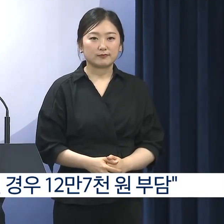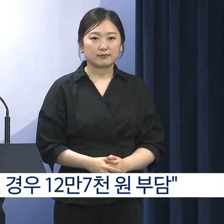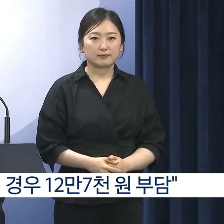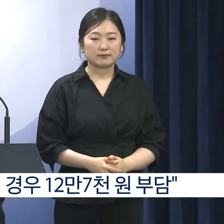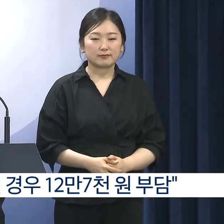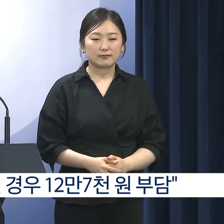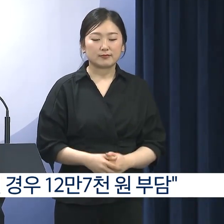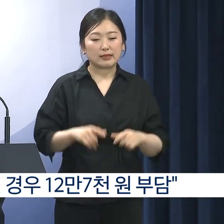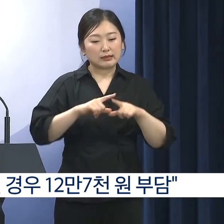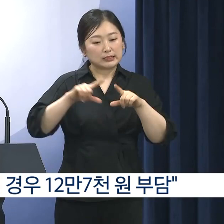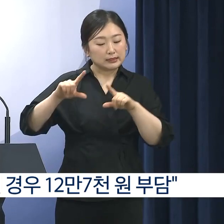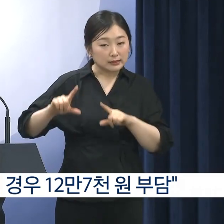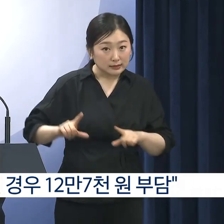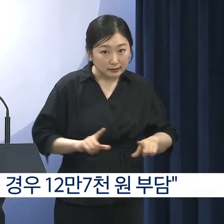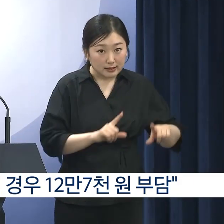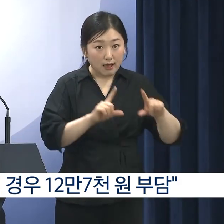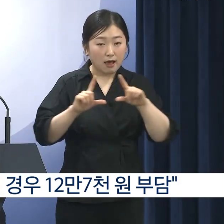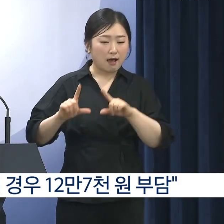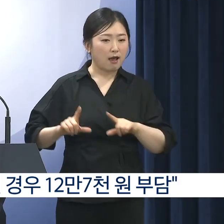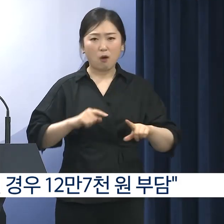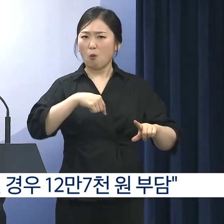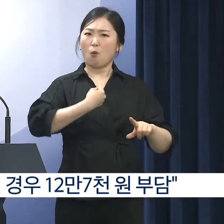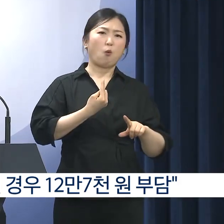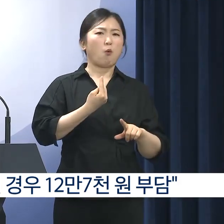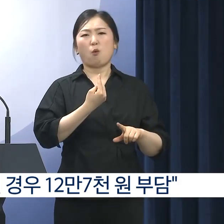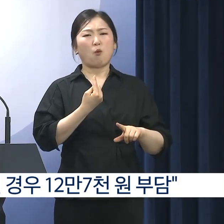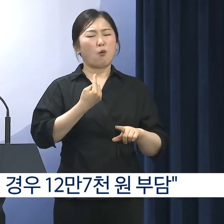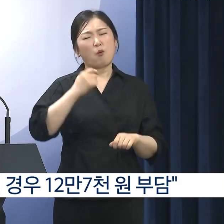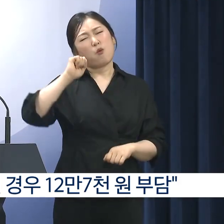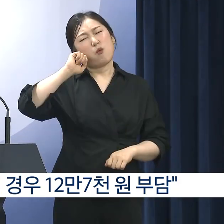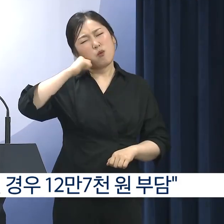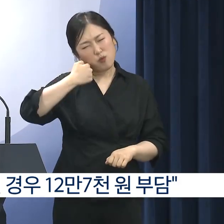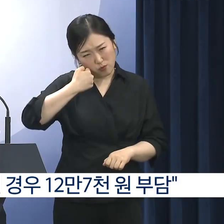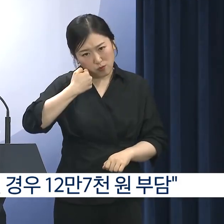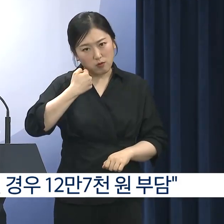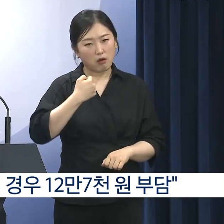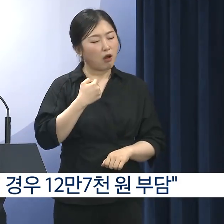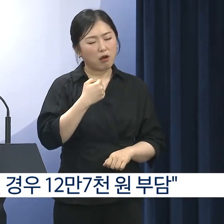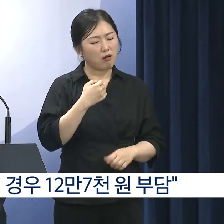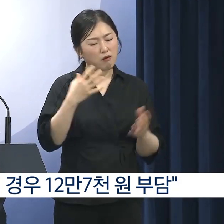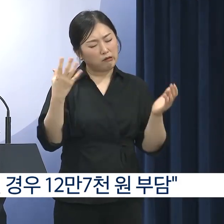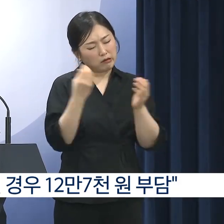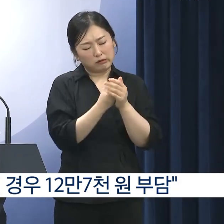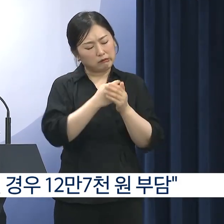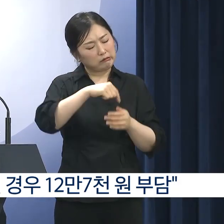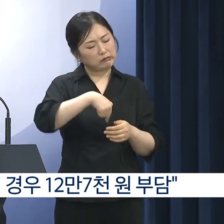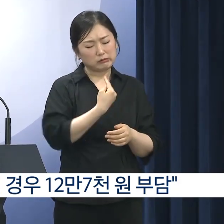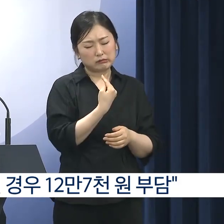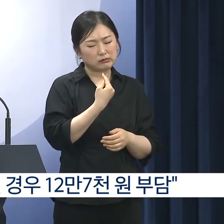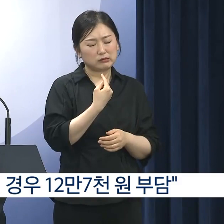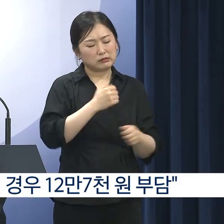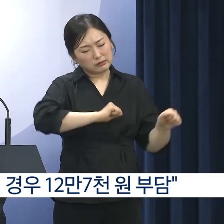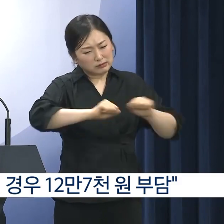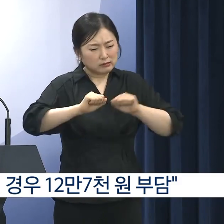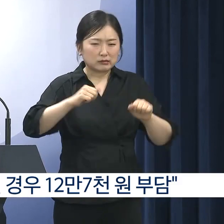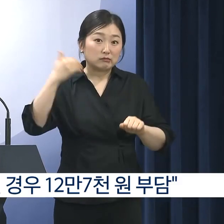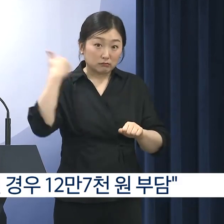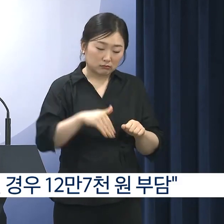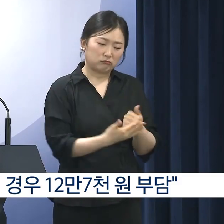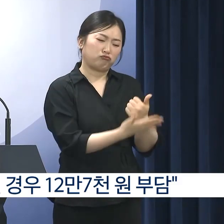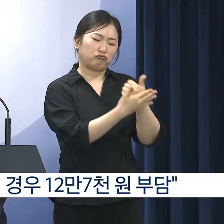그러니까 일상생활이 불가능한 경우, 또 현저히 곤란한 경우, 그런 경우에는 우선권을 받을 수 있도록 돼